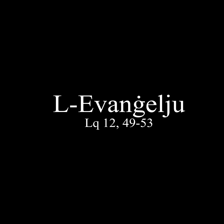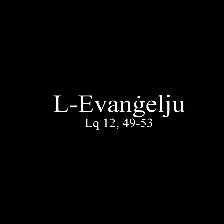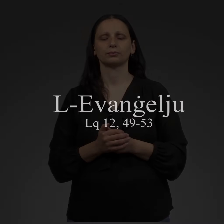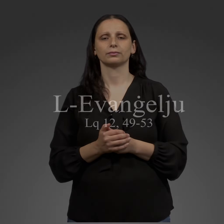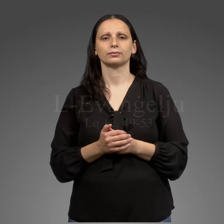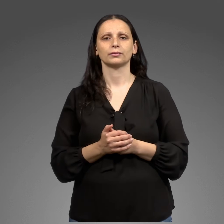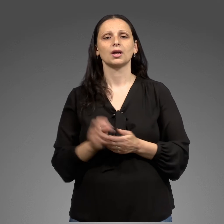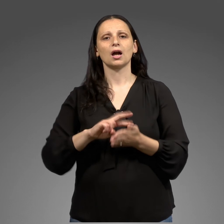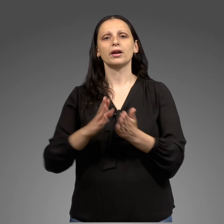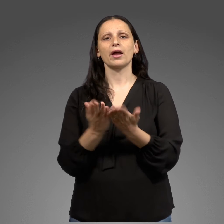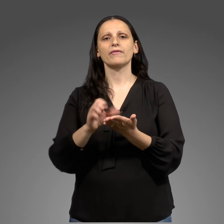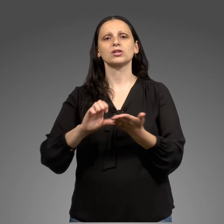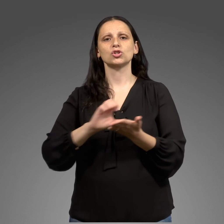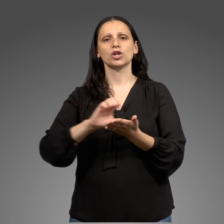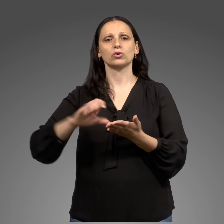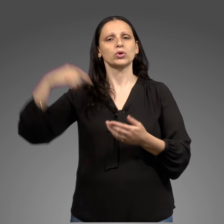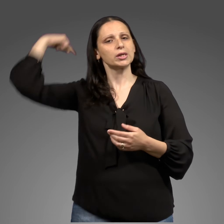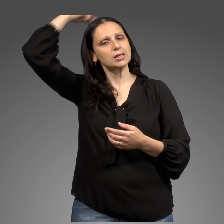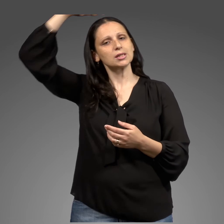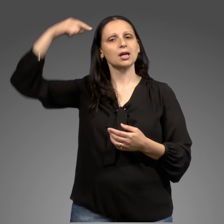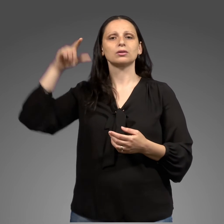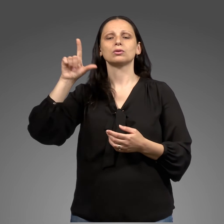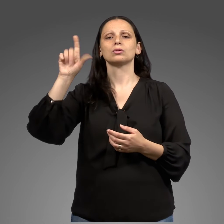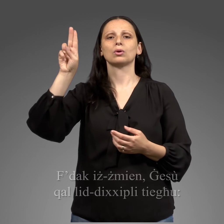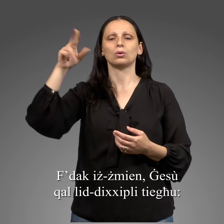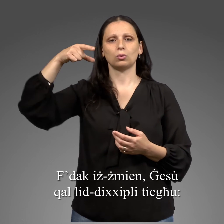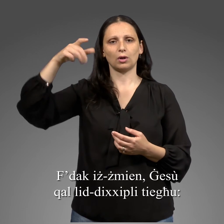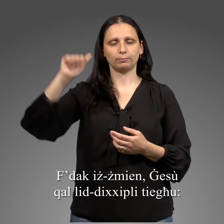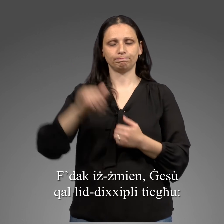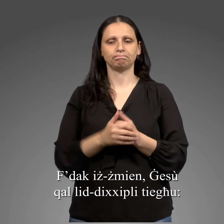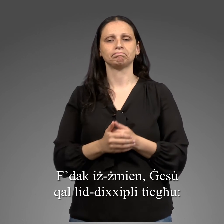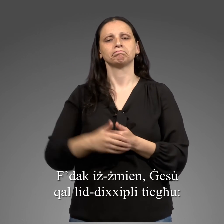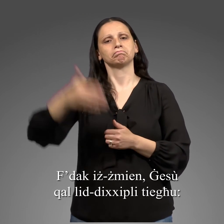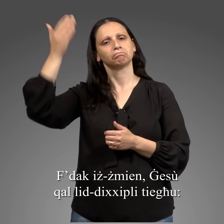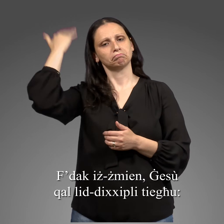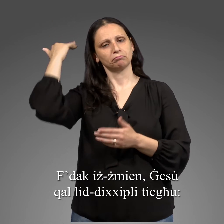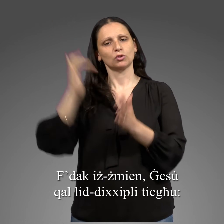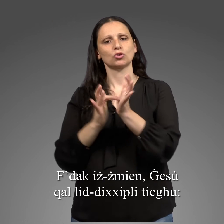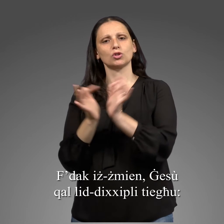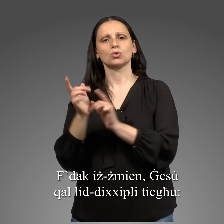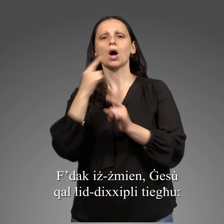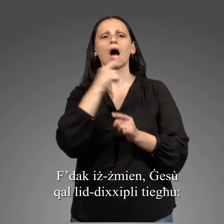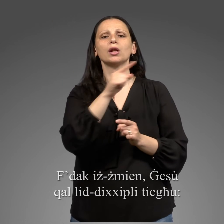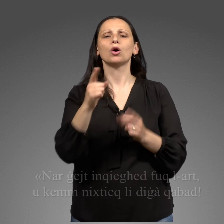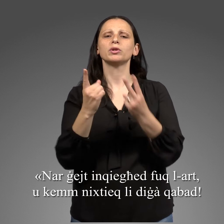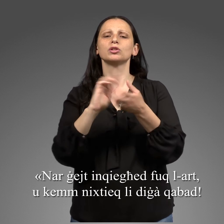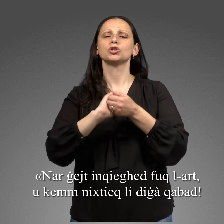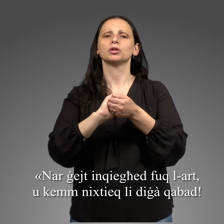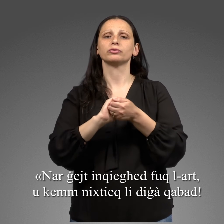Għarim il-levan ġeljuskon san l-luqa. Bdak iżmin ġesu għalli d-dixibli tiħu, nar